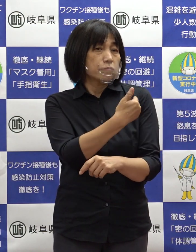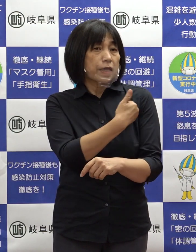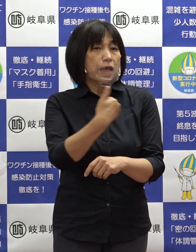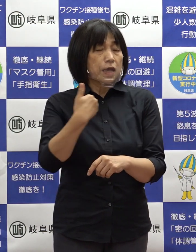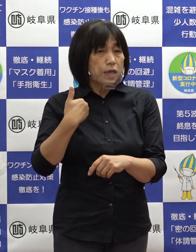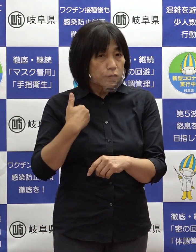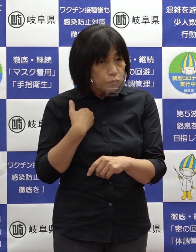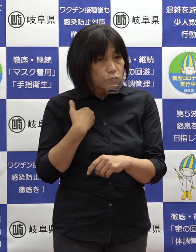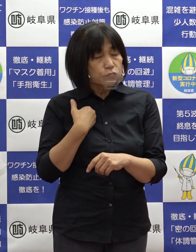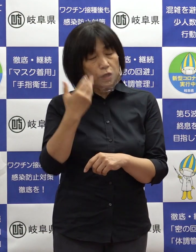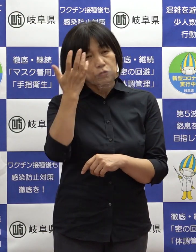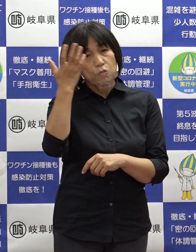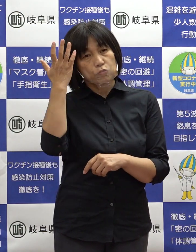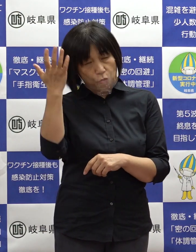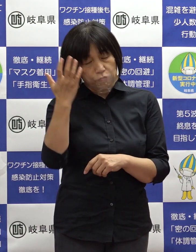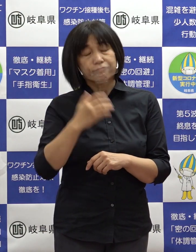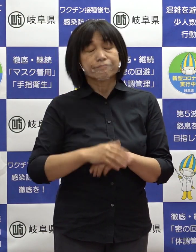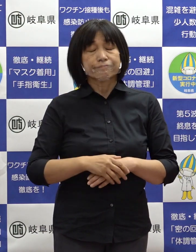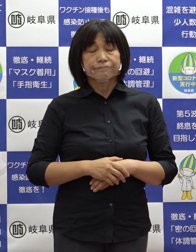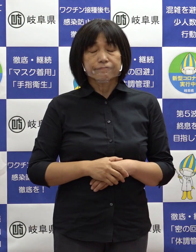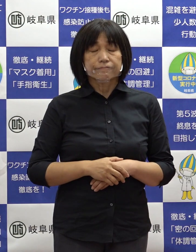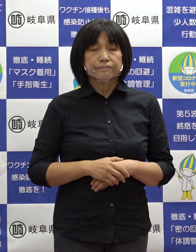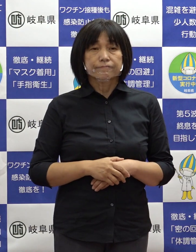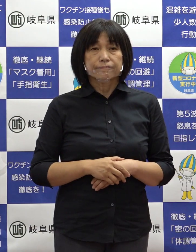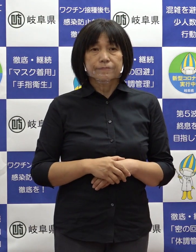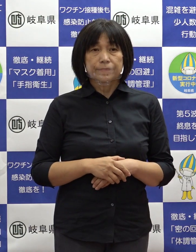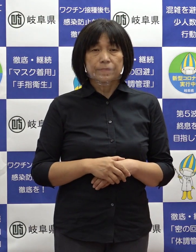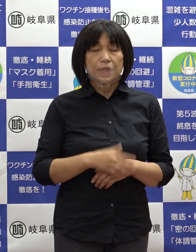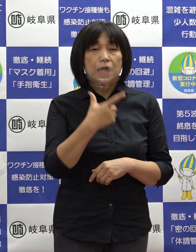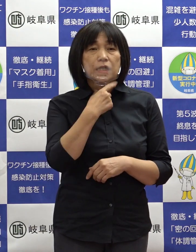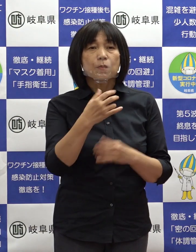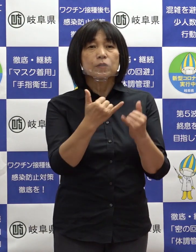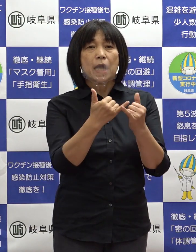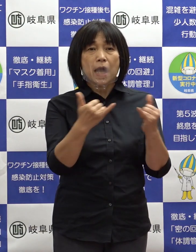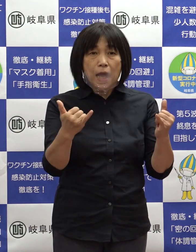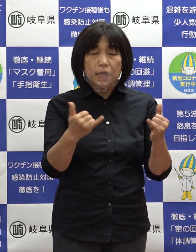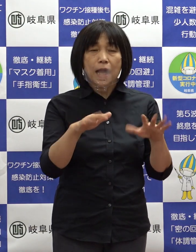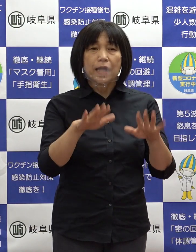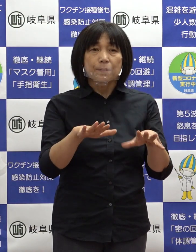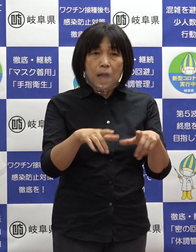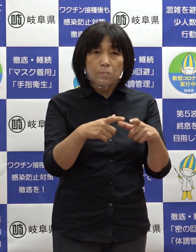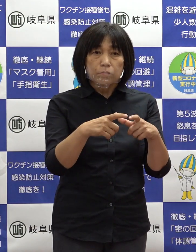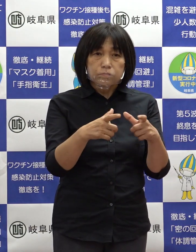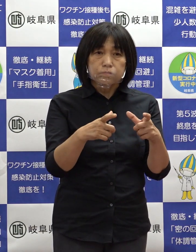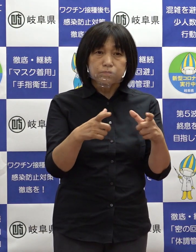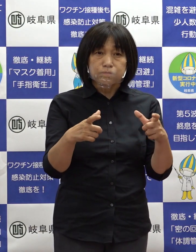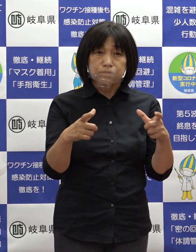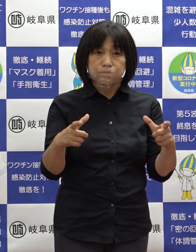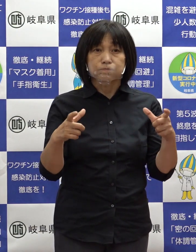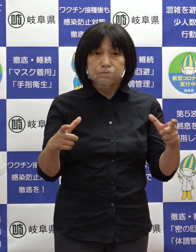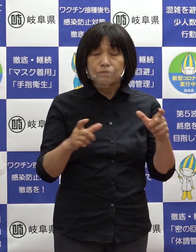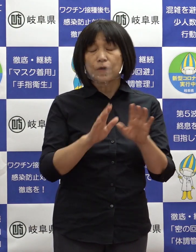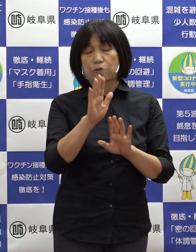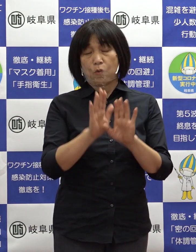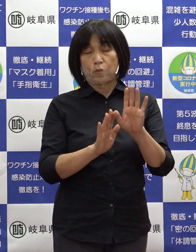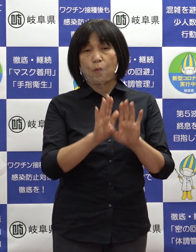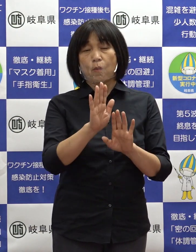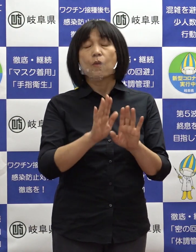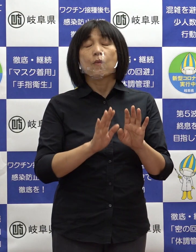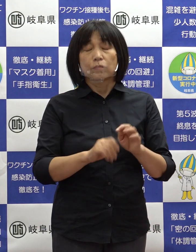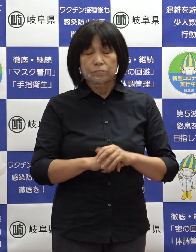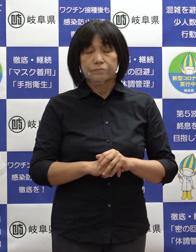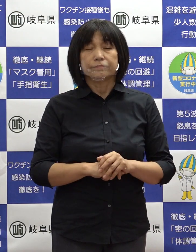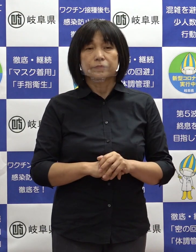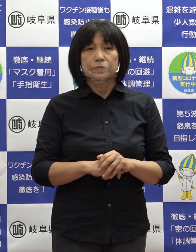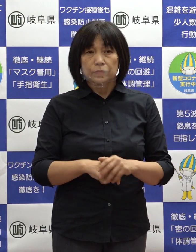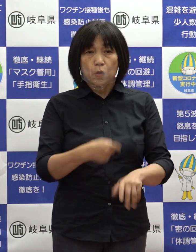ているということでございます。ただこの希望者がじわじわとこう増えてきておりますので、この接種